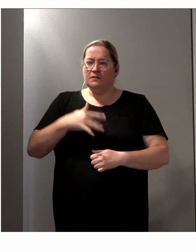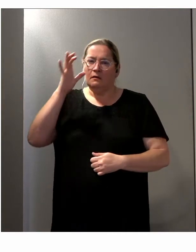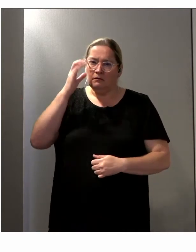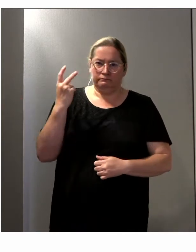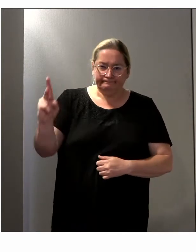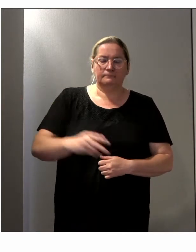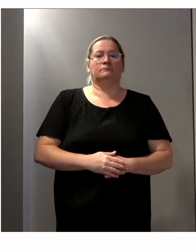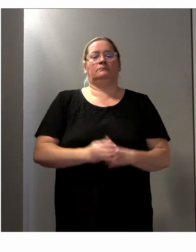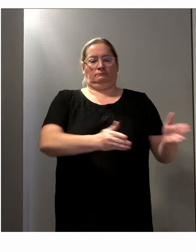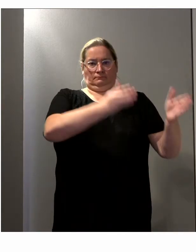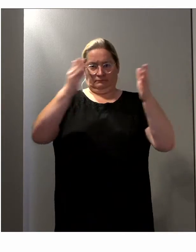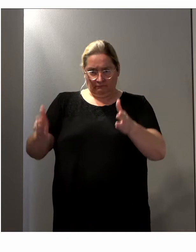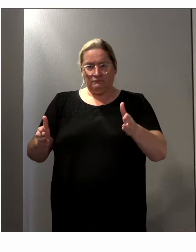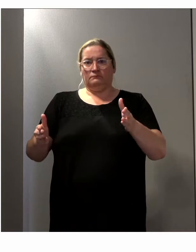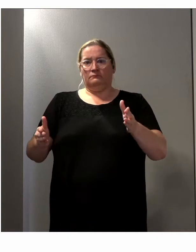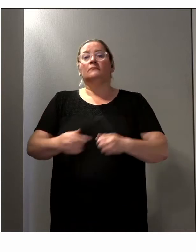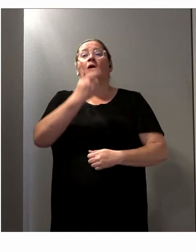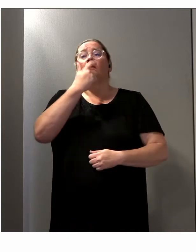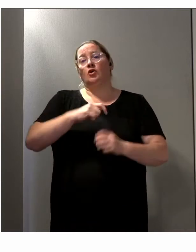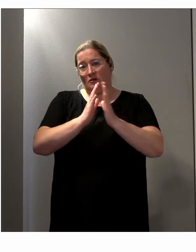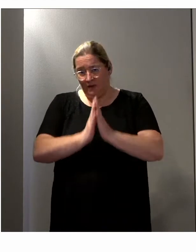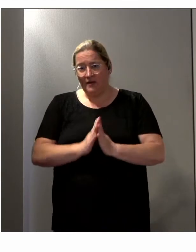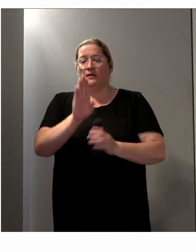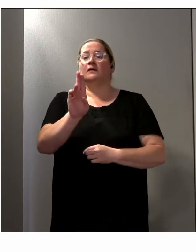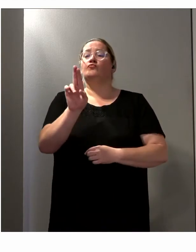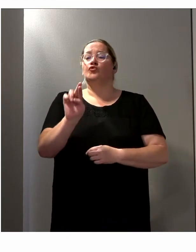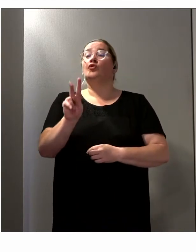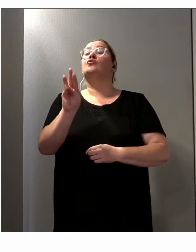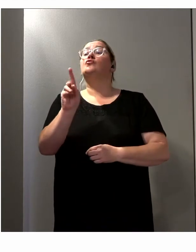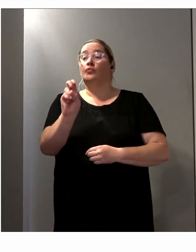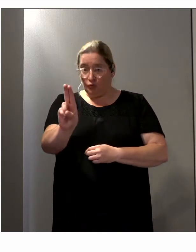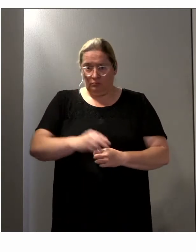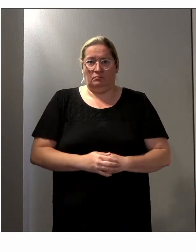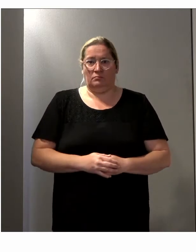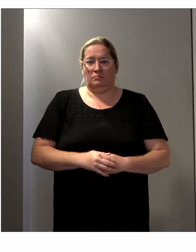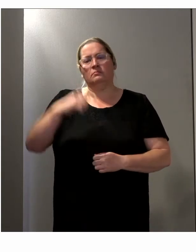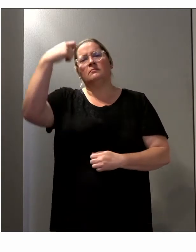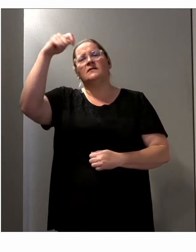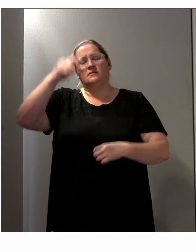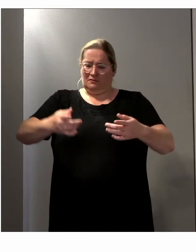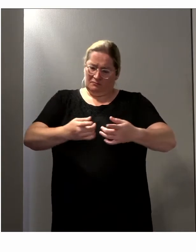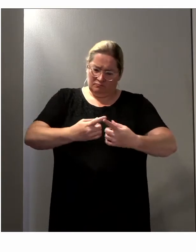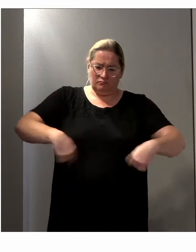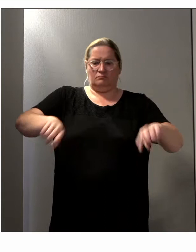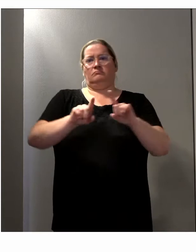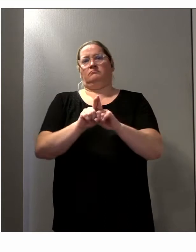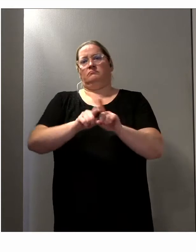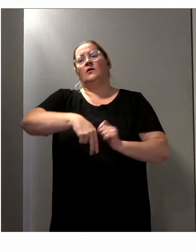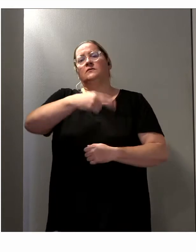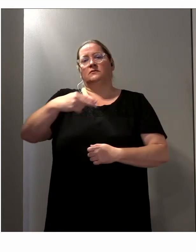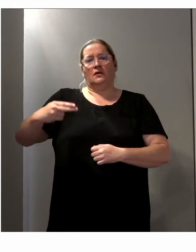M. Jean-Marie Burguduru, président de la Commission nationale consultative des droits de